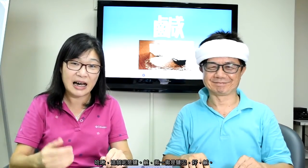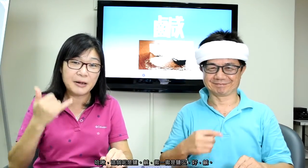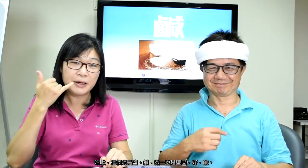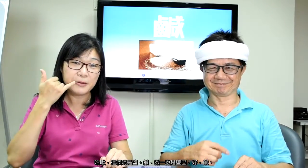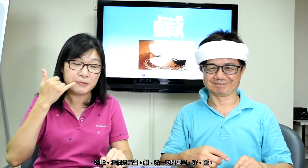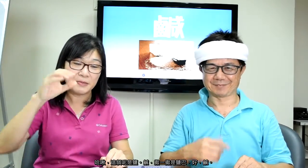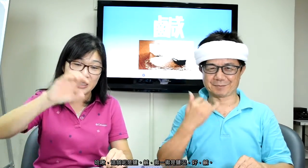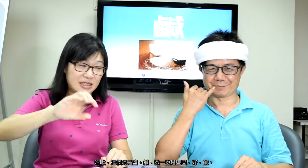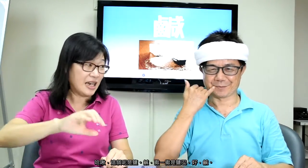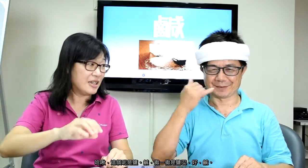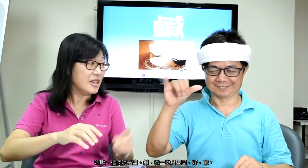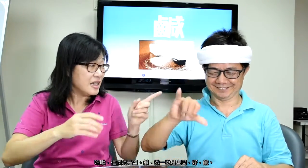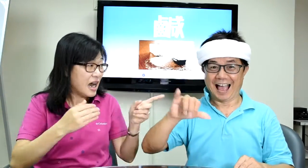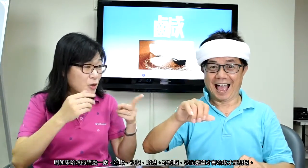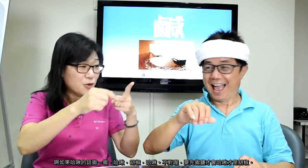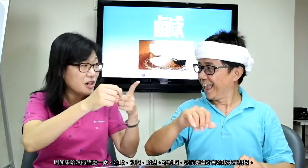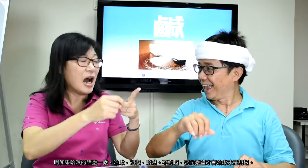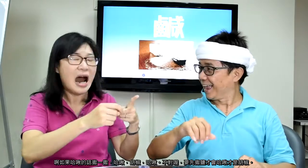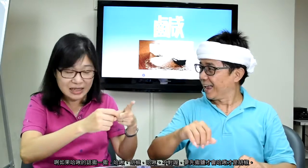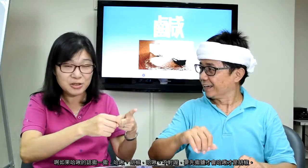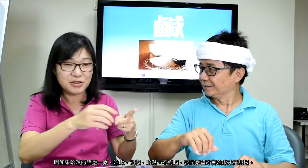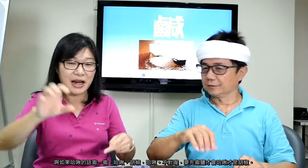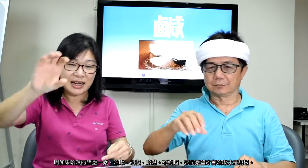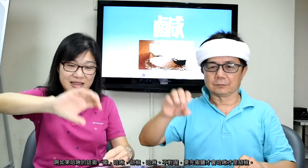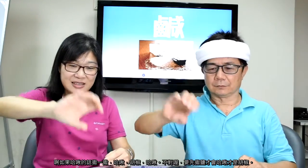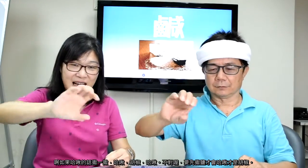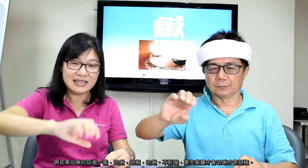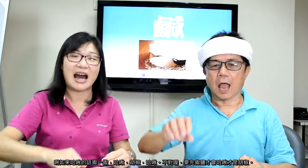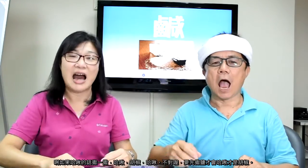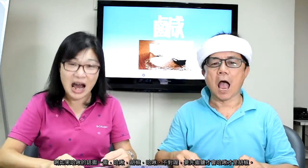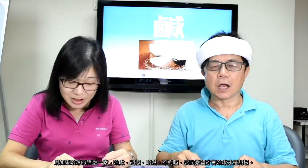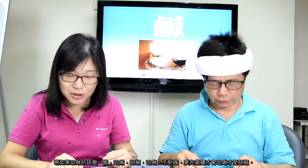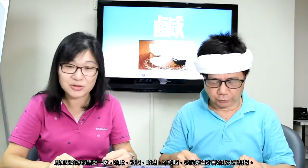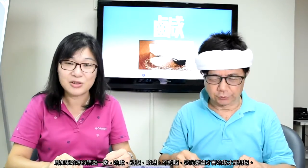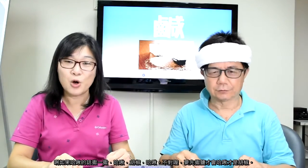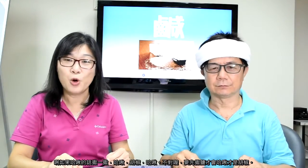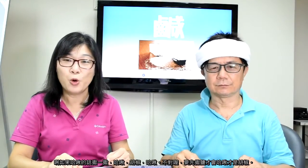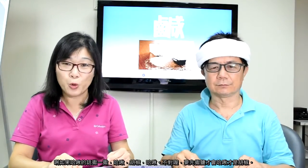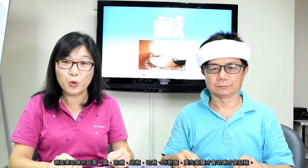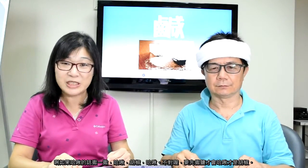好，咸。啊，如果哈啾的话，撒一撒哈啾，胡